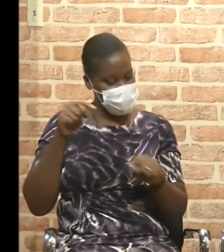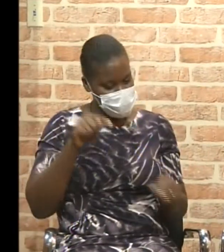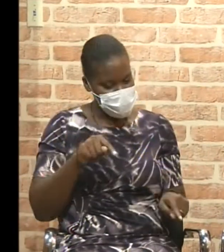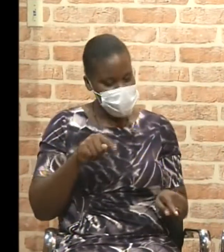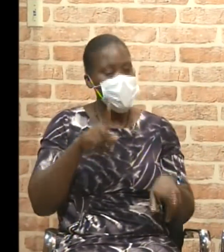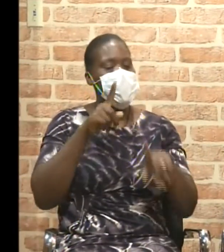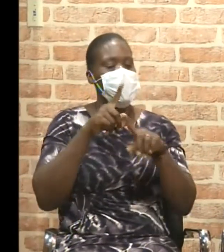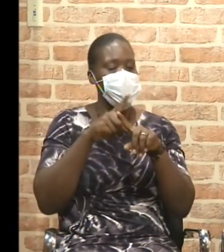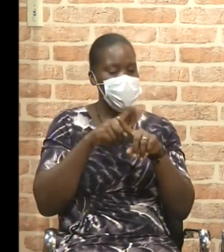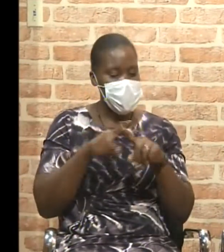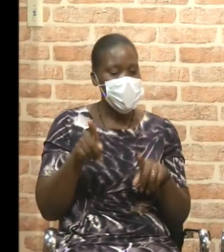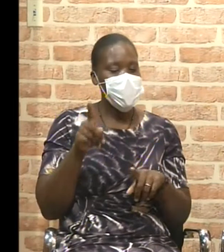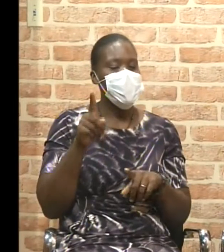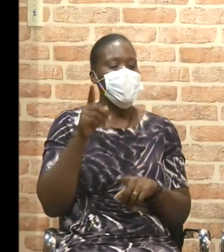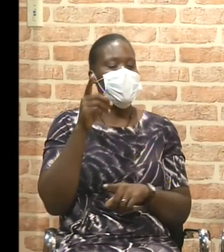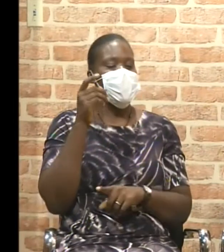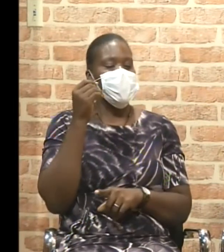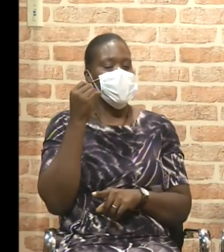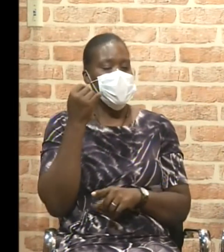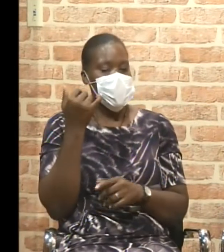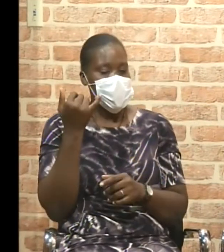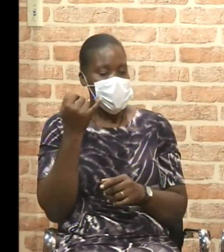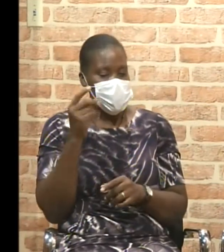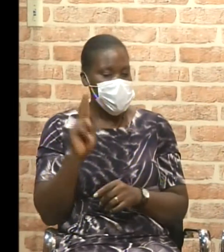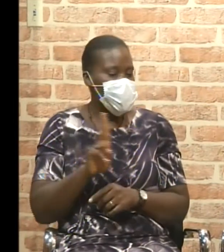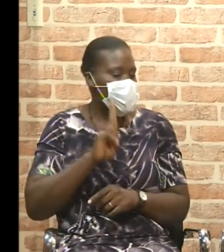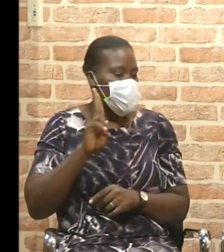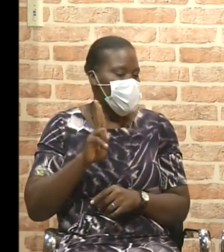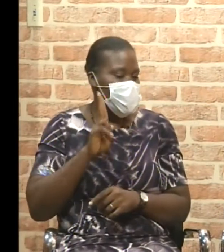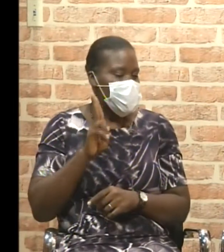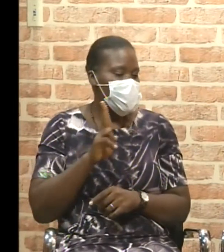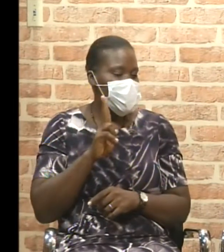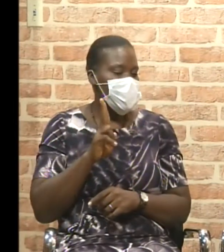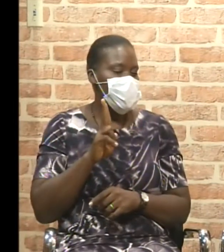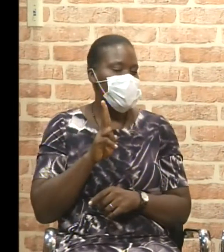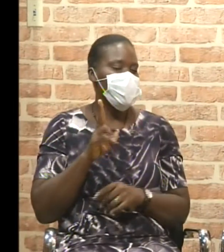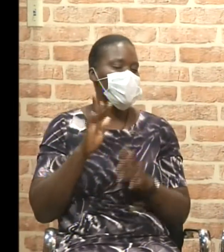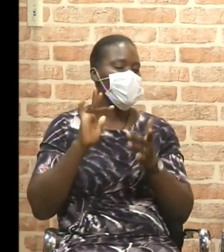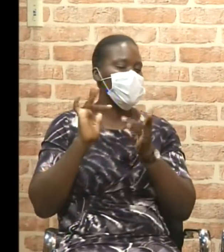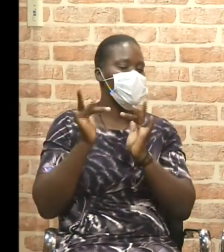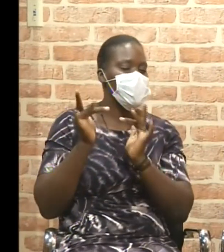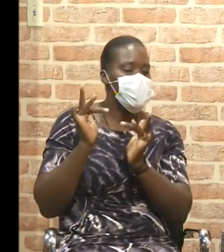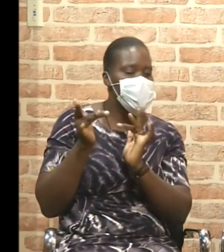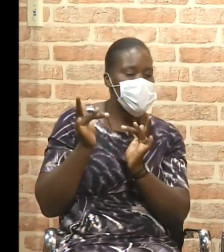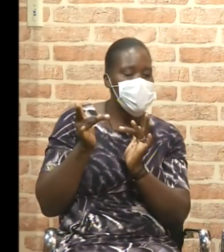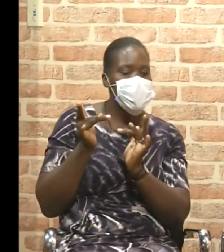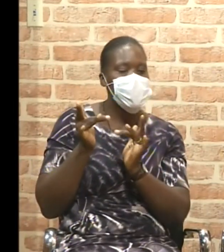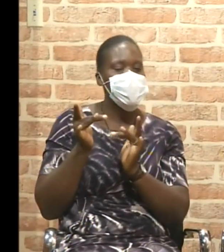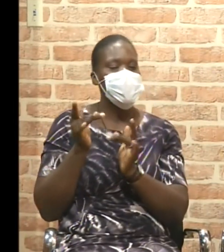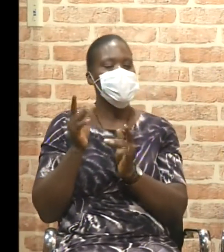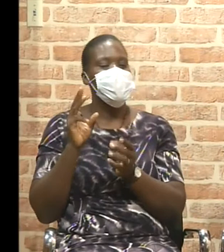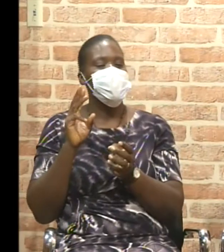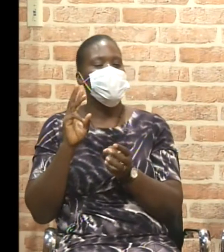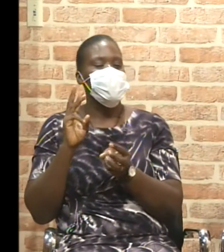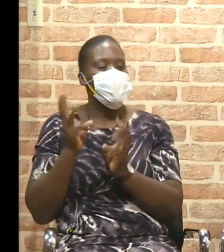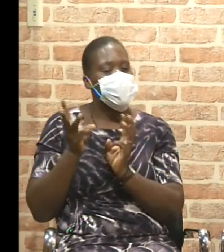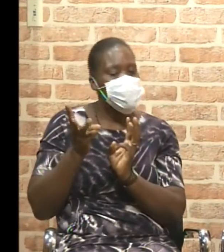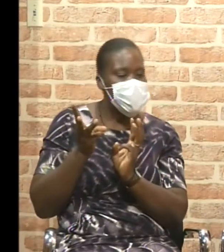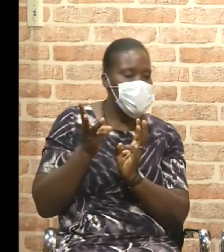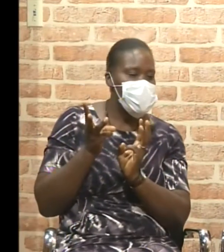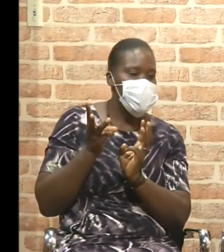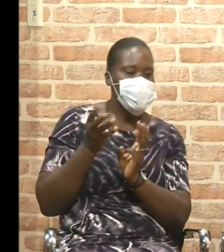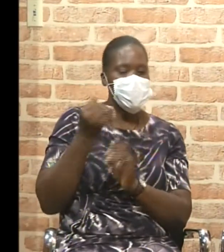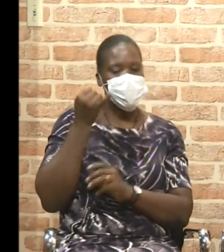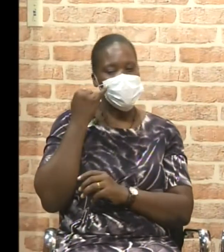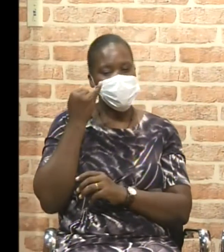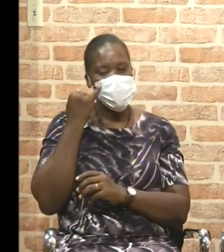que s'il a besoin déplacer l'a déplacer et nous utiliser en pile tout internet par exemple moun yo gen WhatsApp. Donc si mon a vraiment un